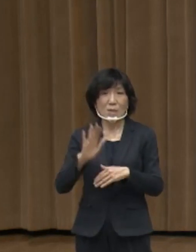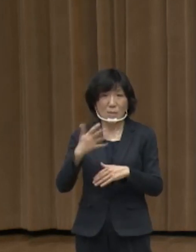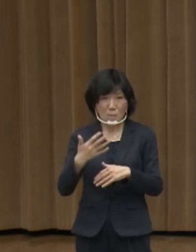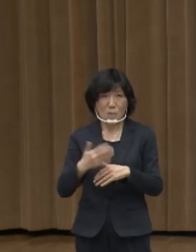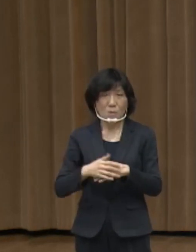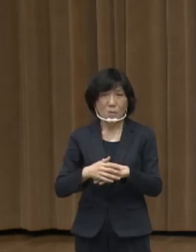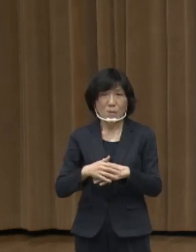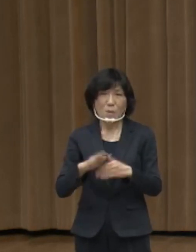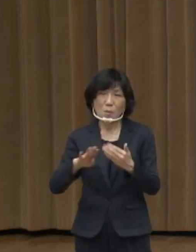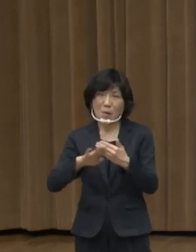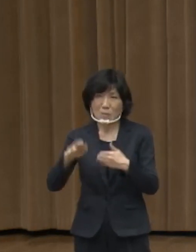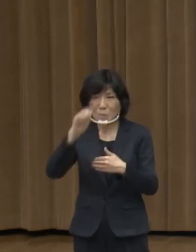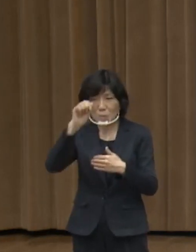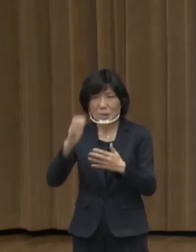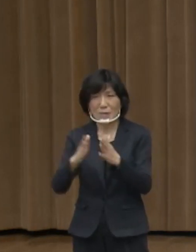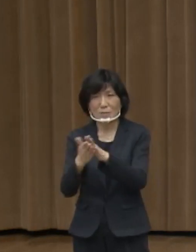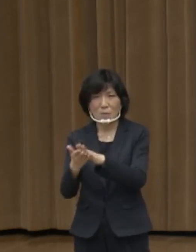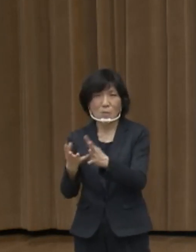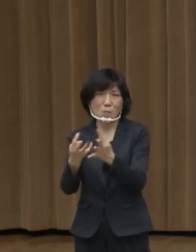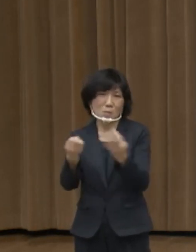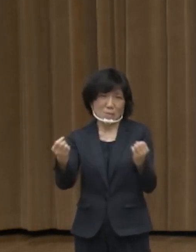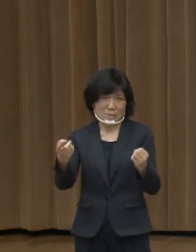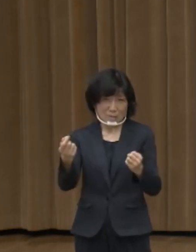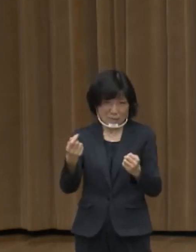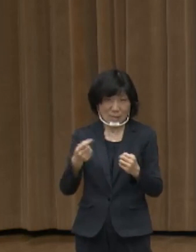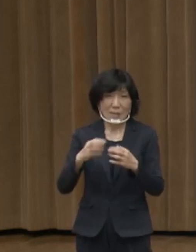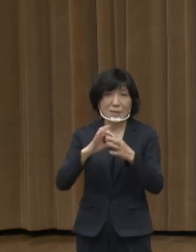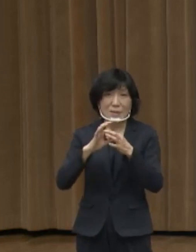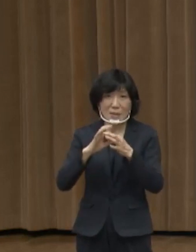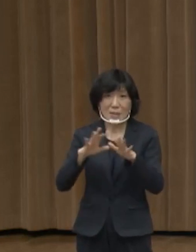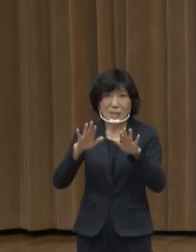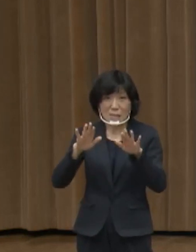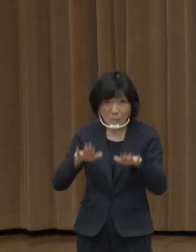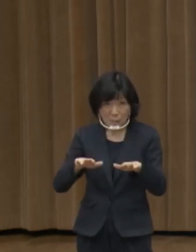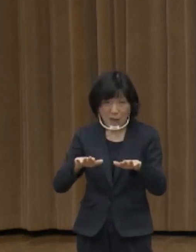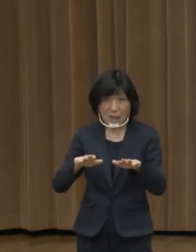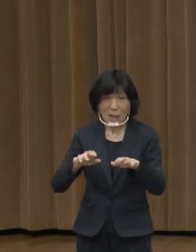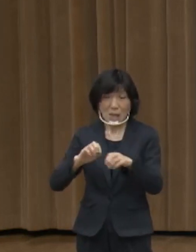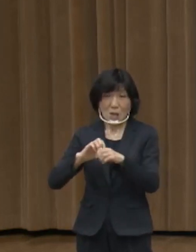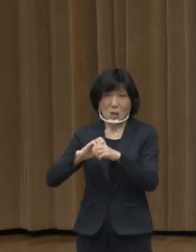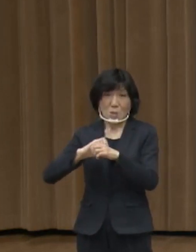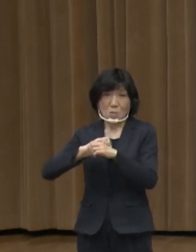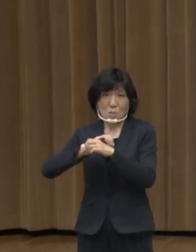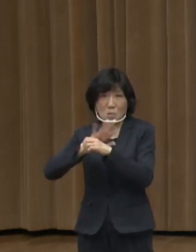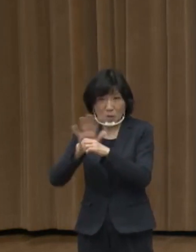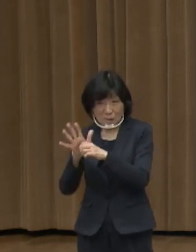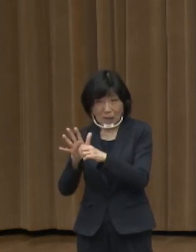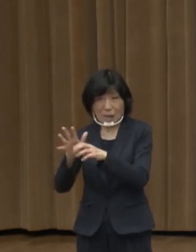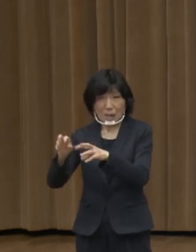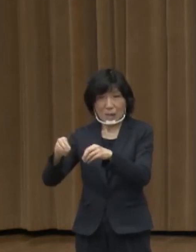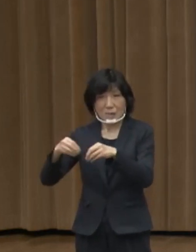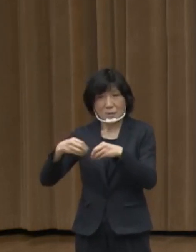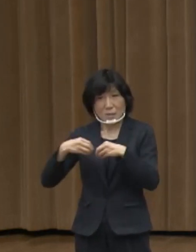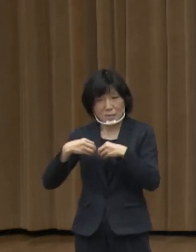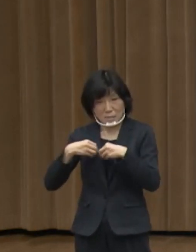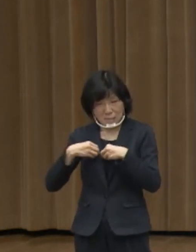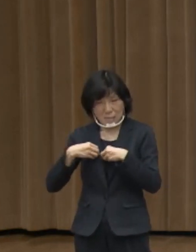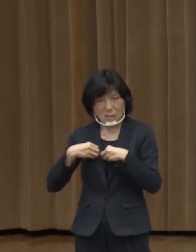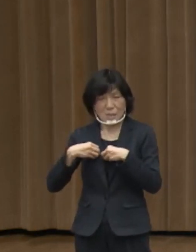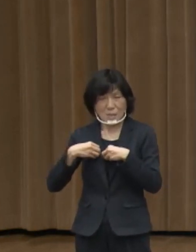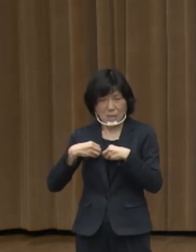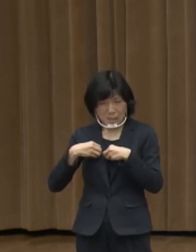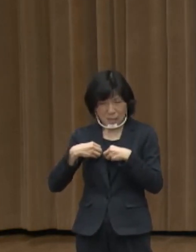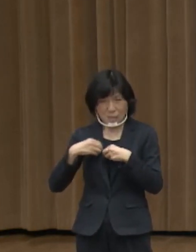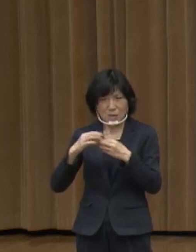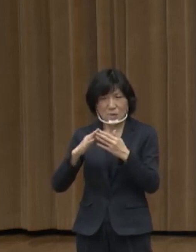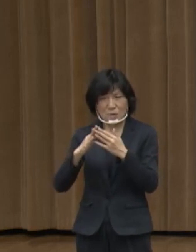っかけとしてお亡くなりになるという方が多いと聞いています。で今は新型コロナウイルス感染症も同様の状況に